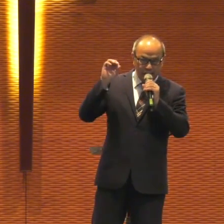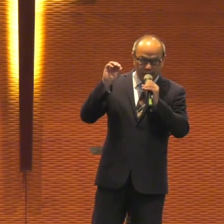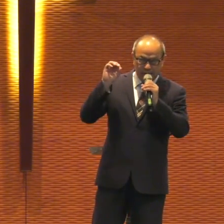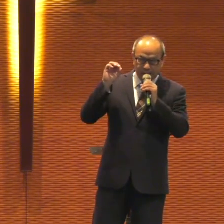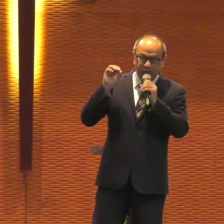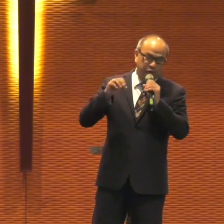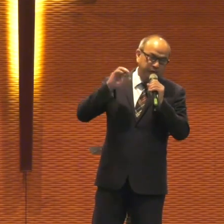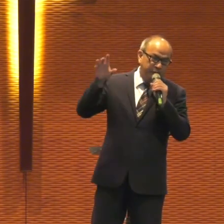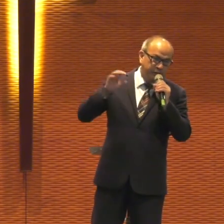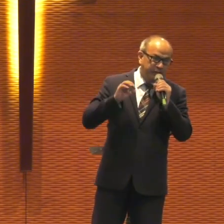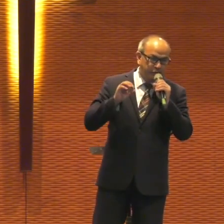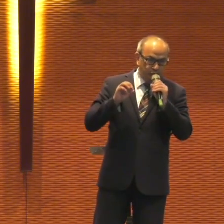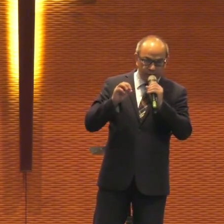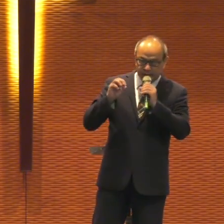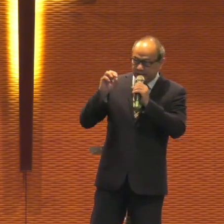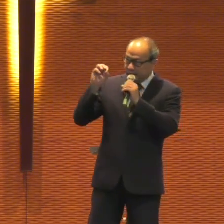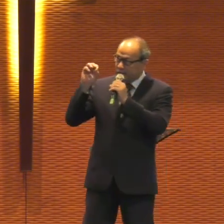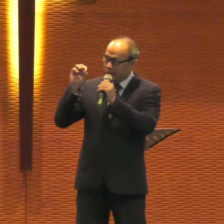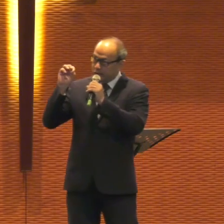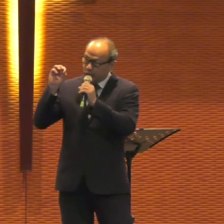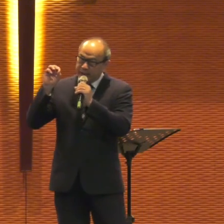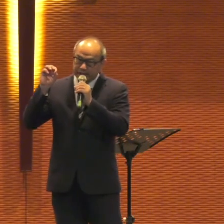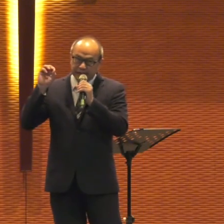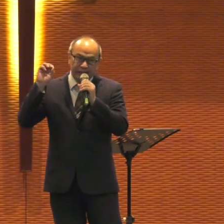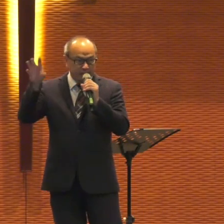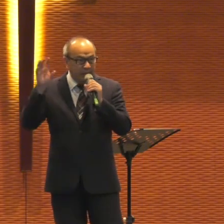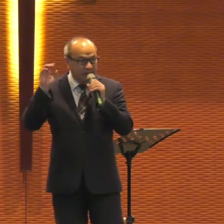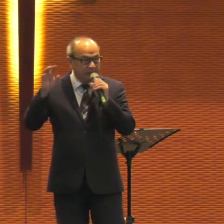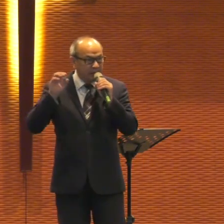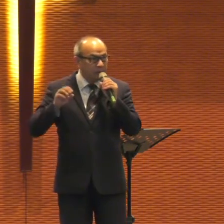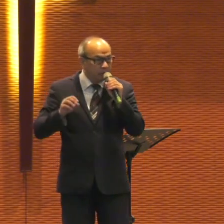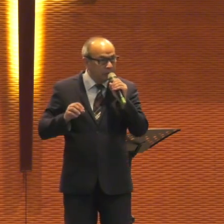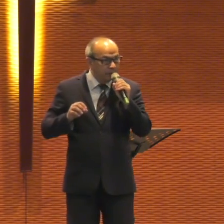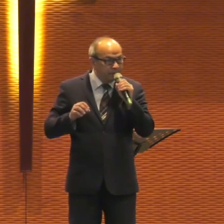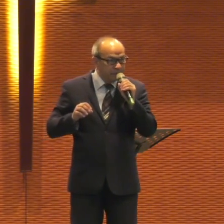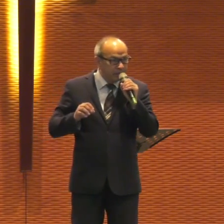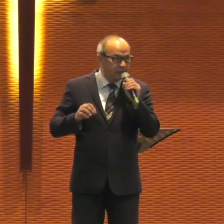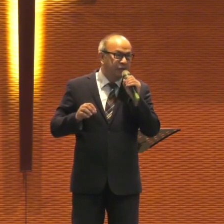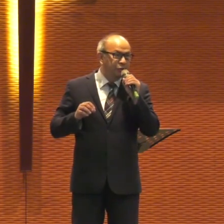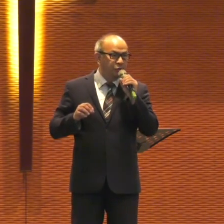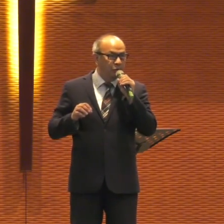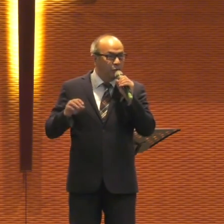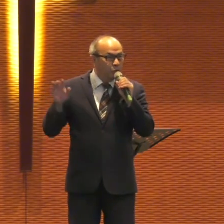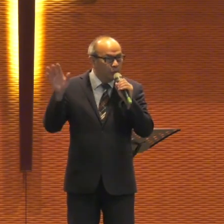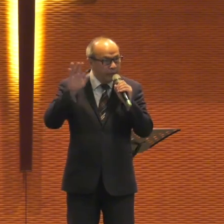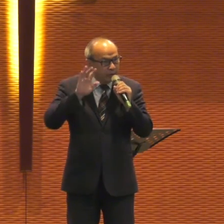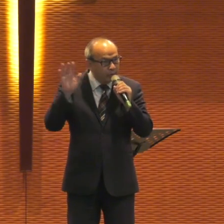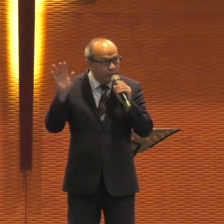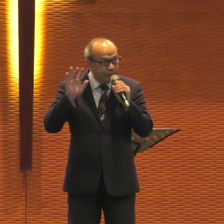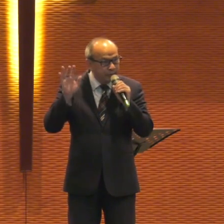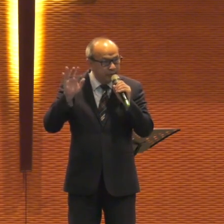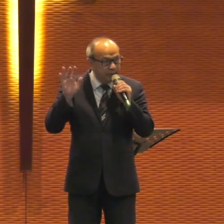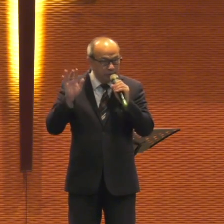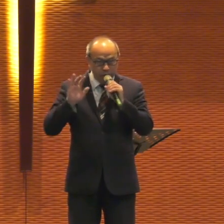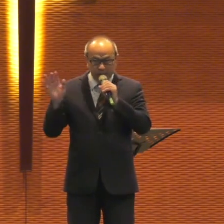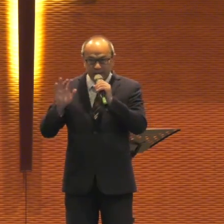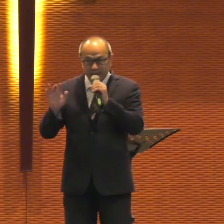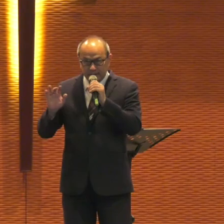啊，从他传扬他的手段，那个传扬应该是很大声才对，对不对？那声音却说无言无语，也无声音可